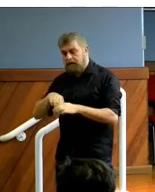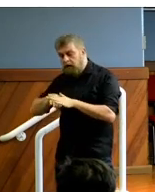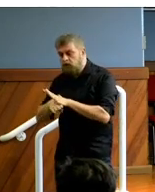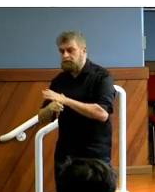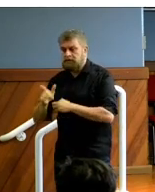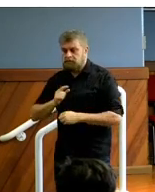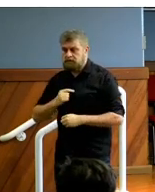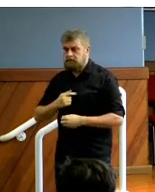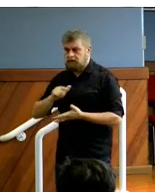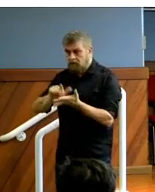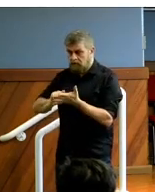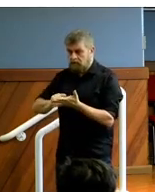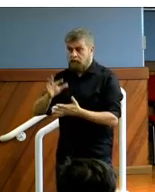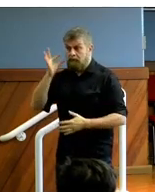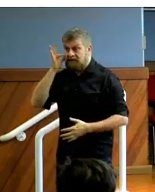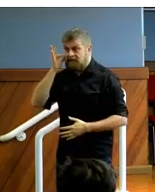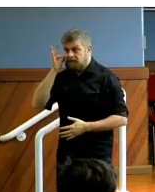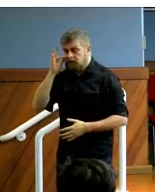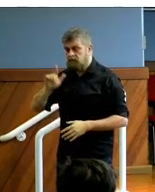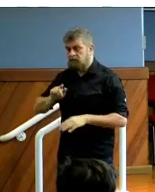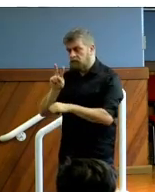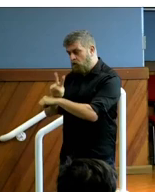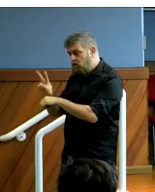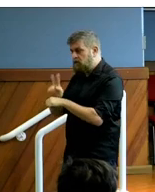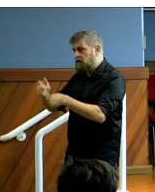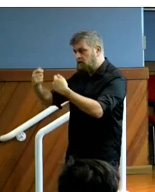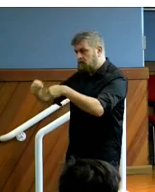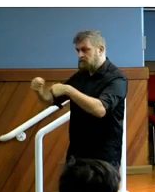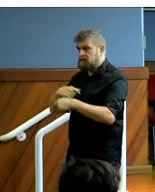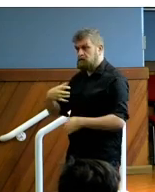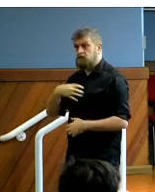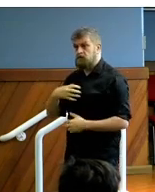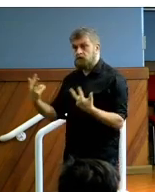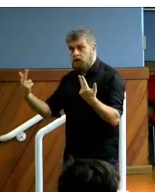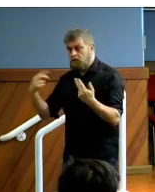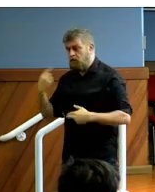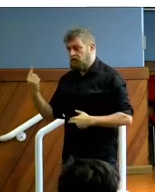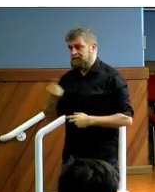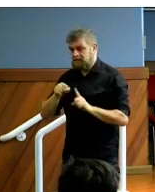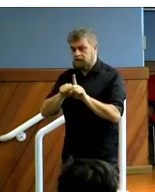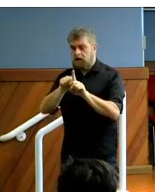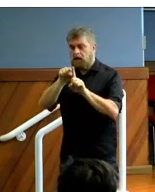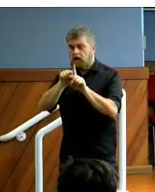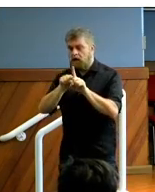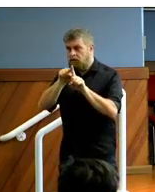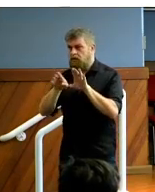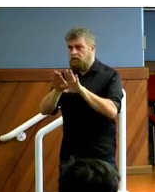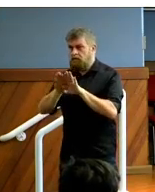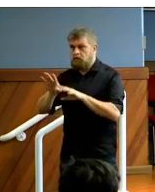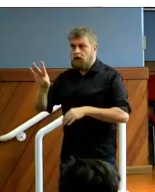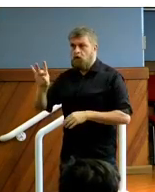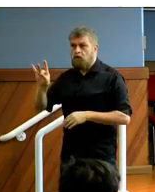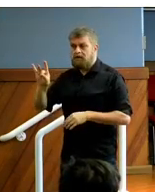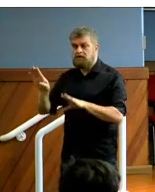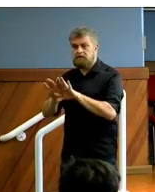de poder tocar aqui, mas ele existe, ele precisa ser cuidado, porque do mesmo jeito que se eu desregular minha temperatura e a minha umidade ou